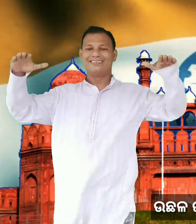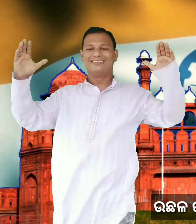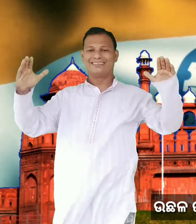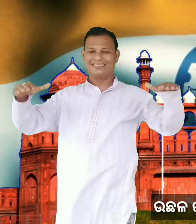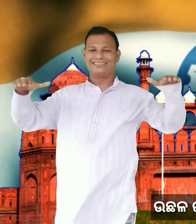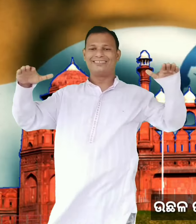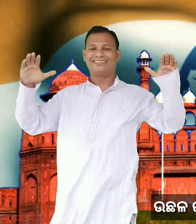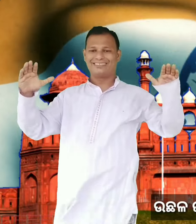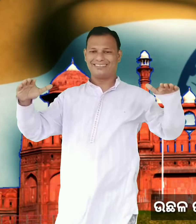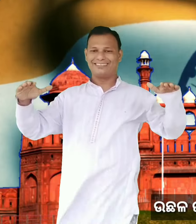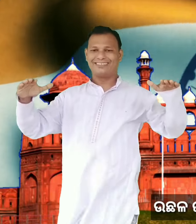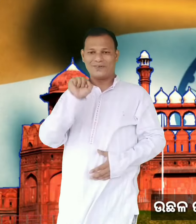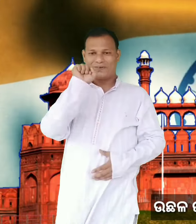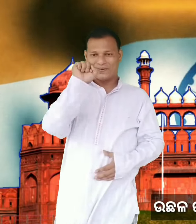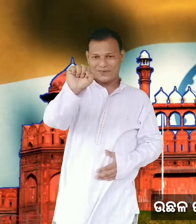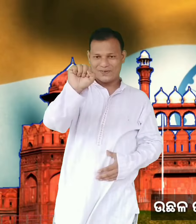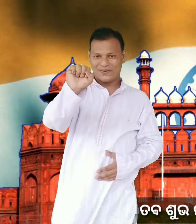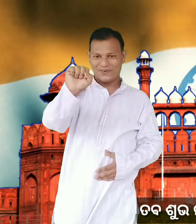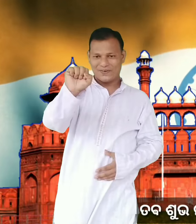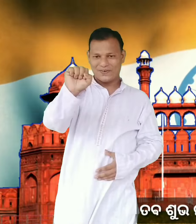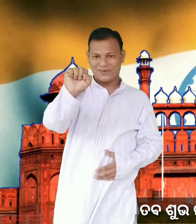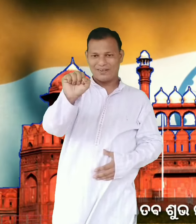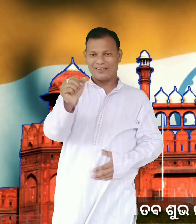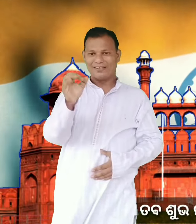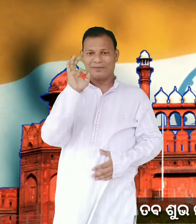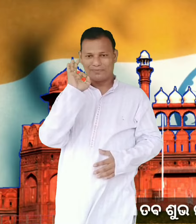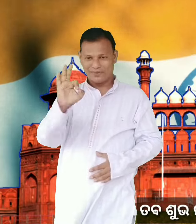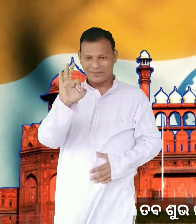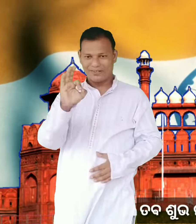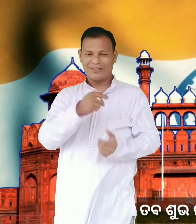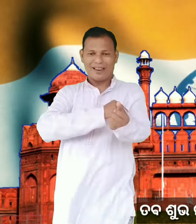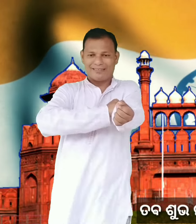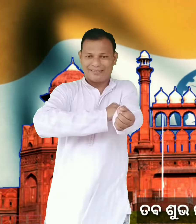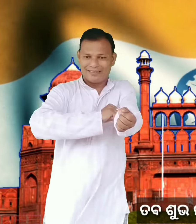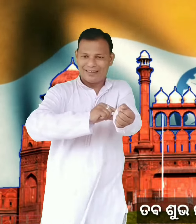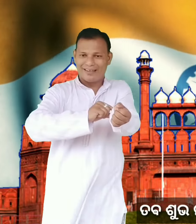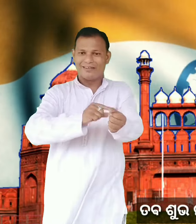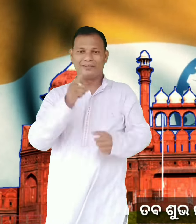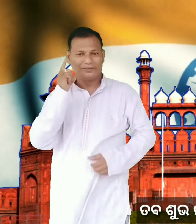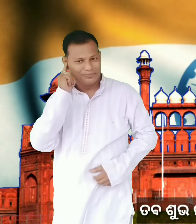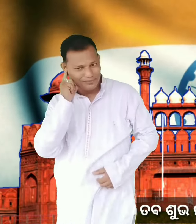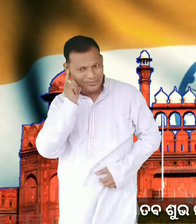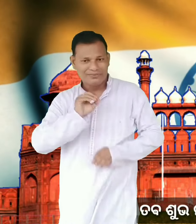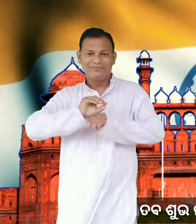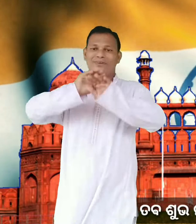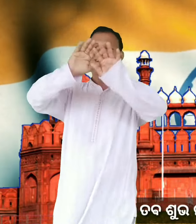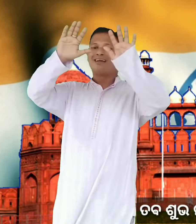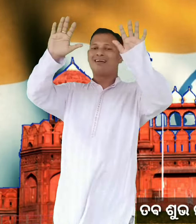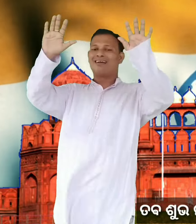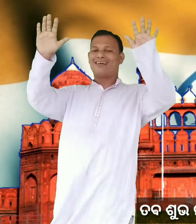नामे जागे तब शुभ आशीष मांगे